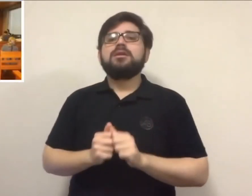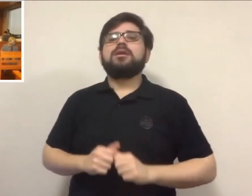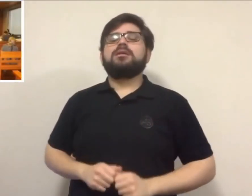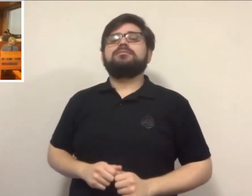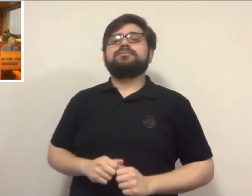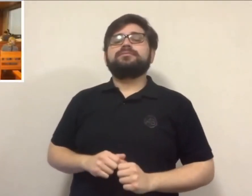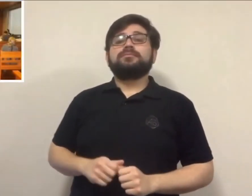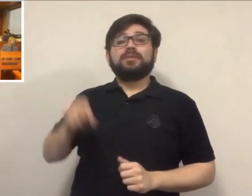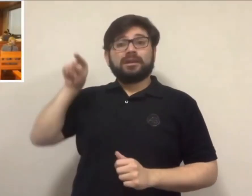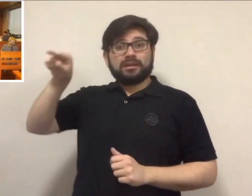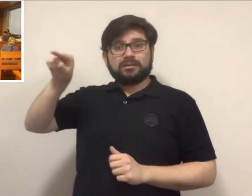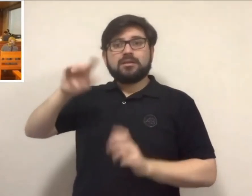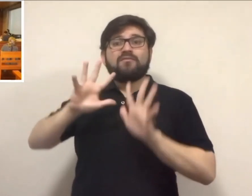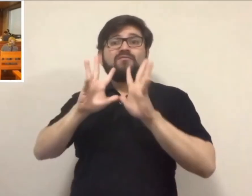tribunales.